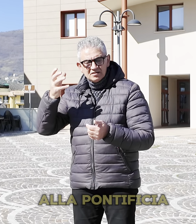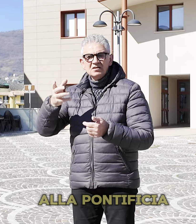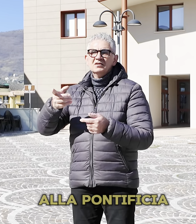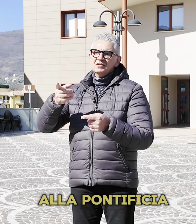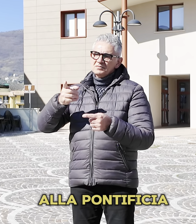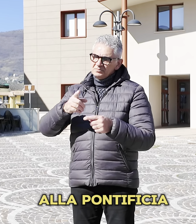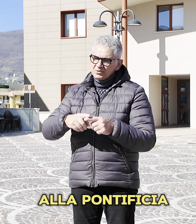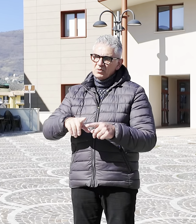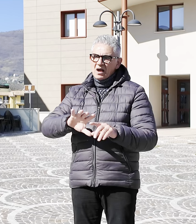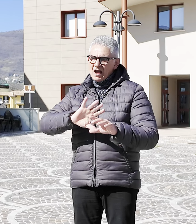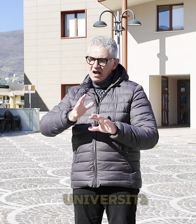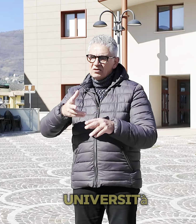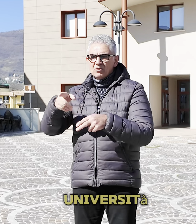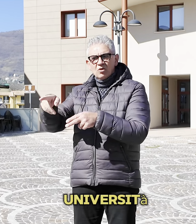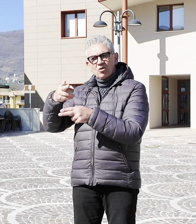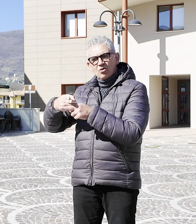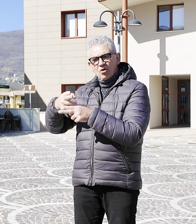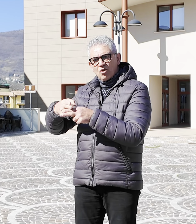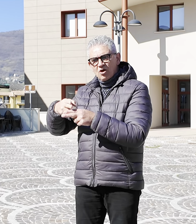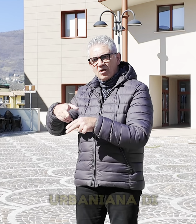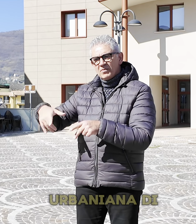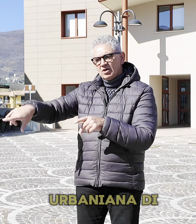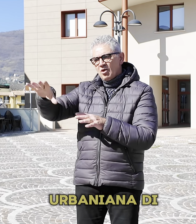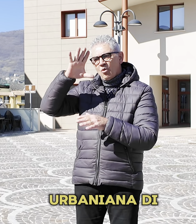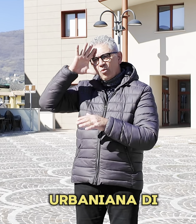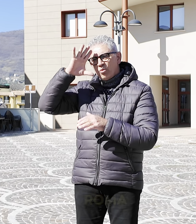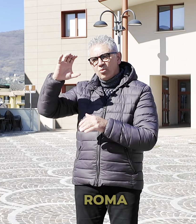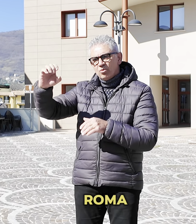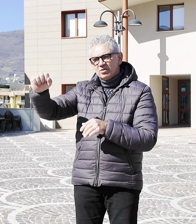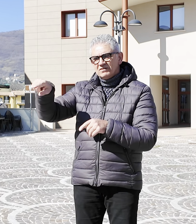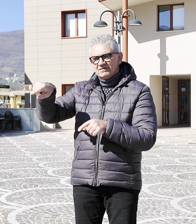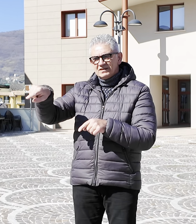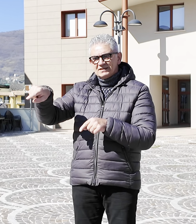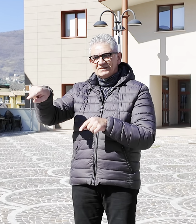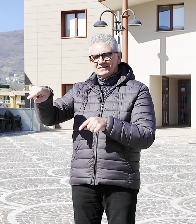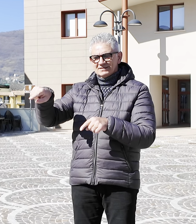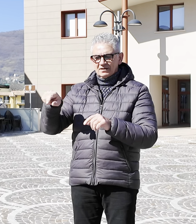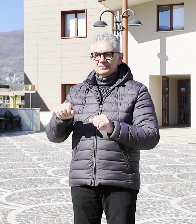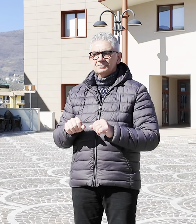alla Pontificia Università Urbaniana di Roma.